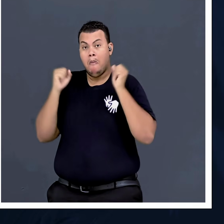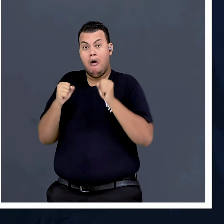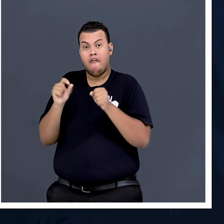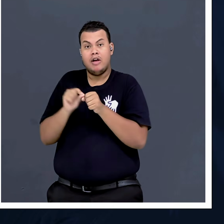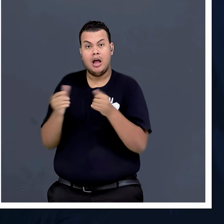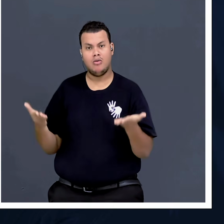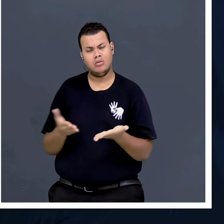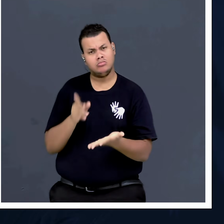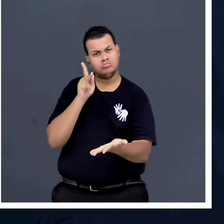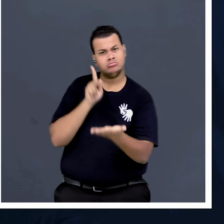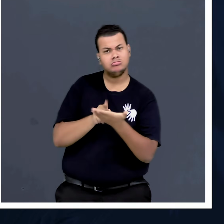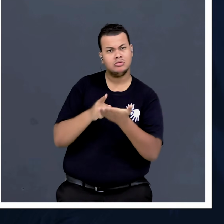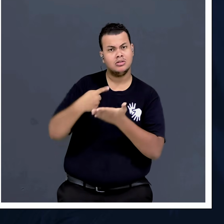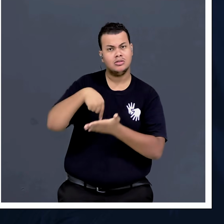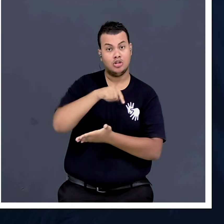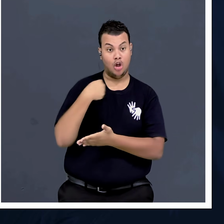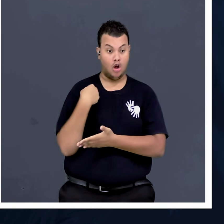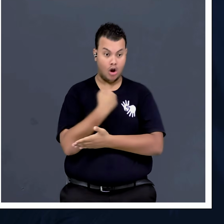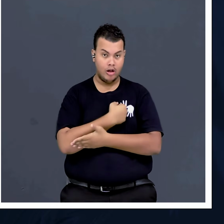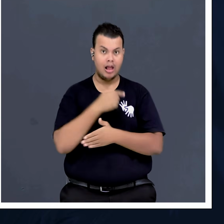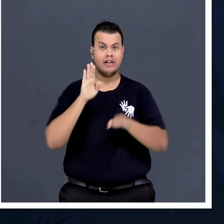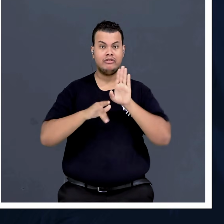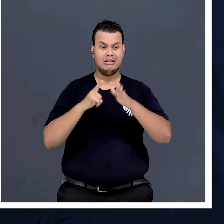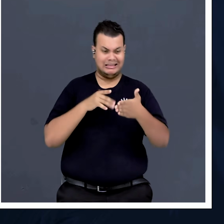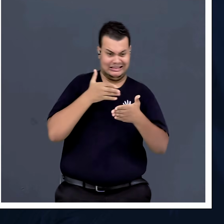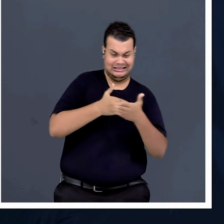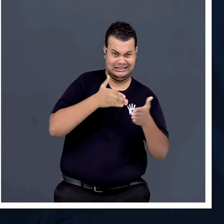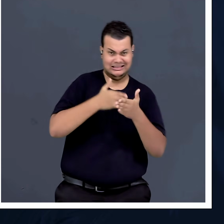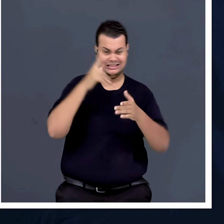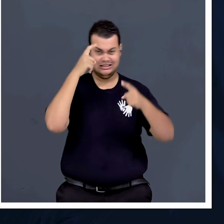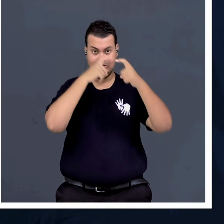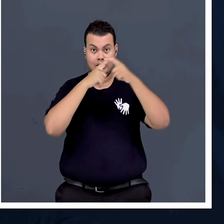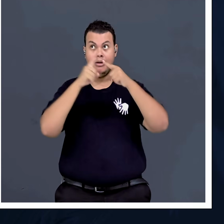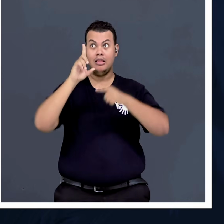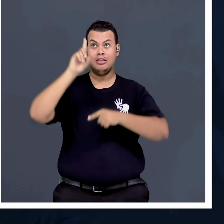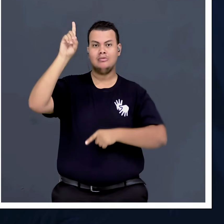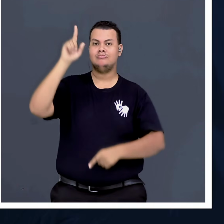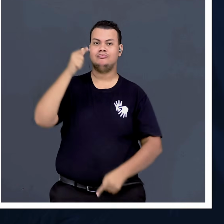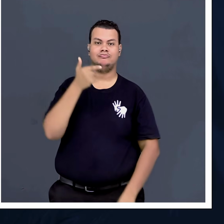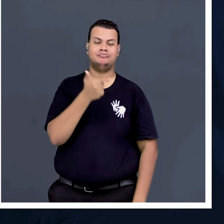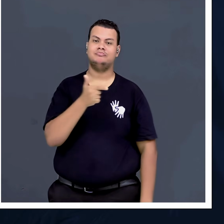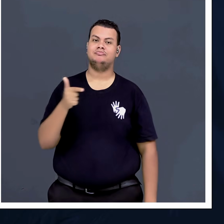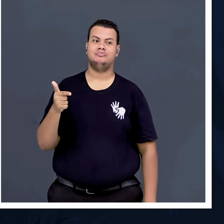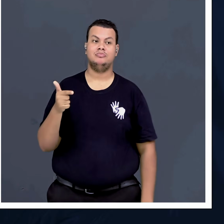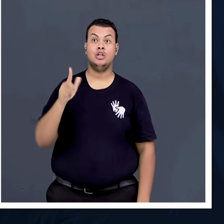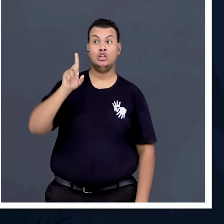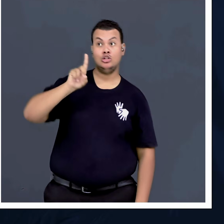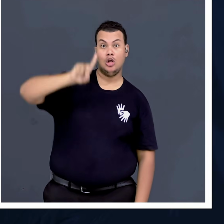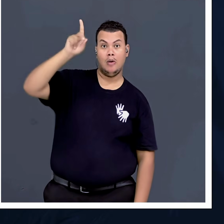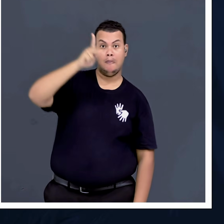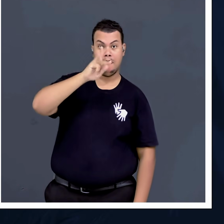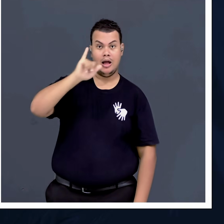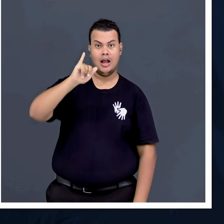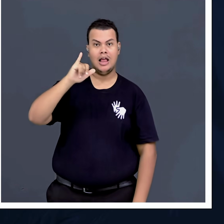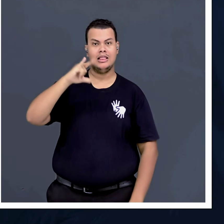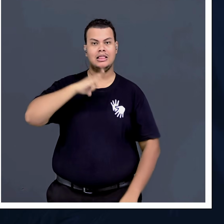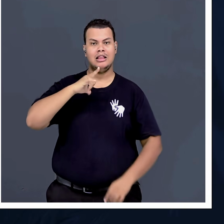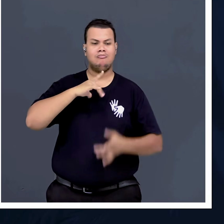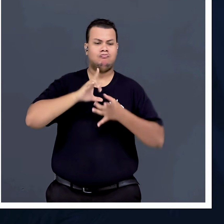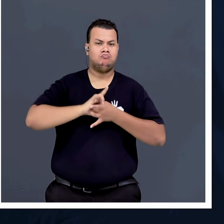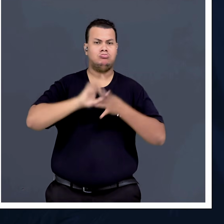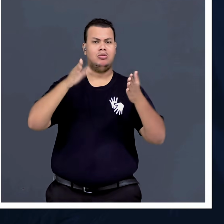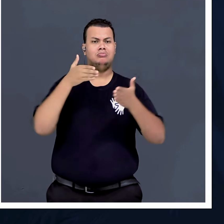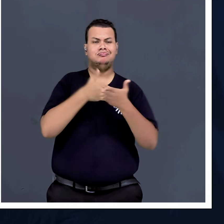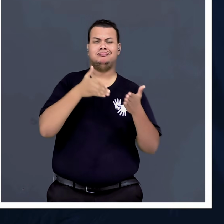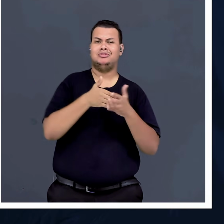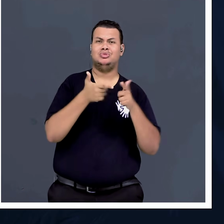E de fato nós somos limitados, mas o nosso Pai, não. O nosso Pai, Ele é